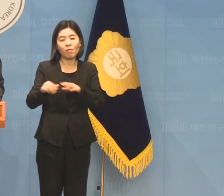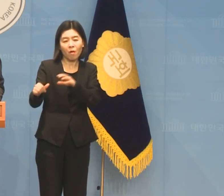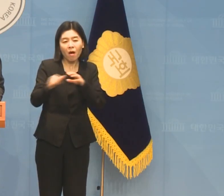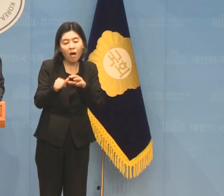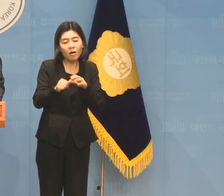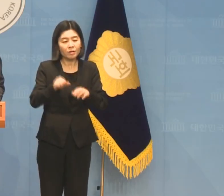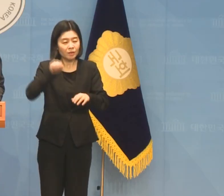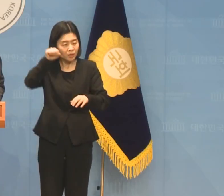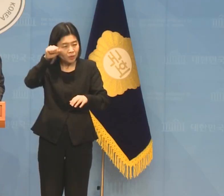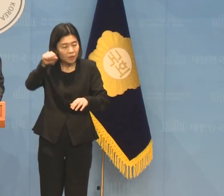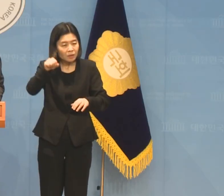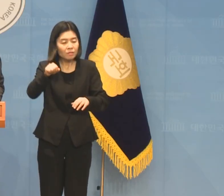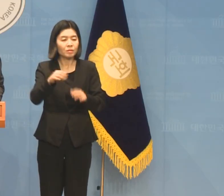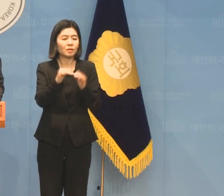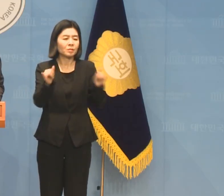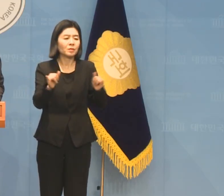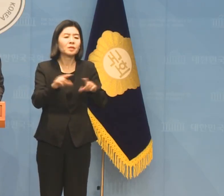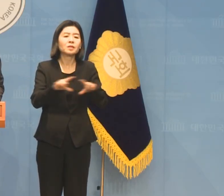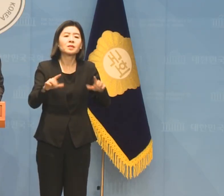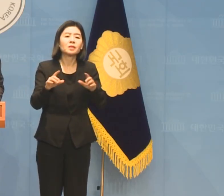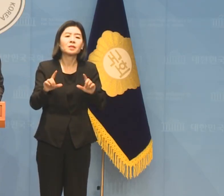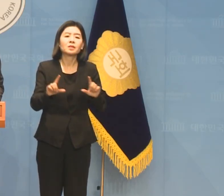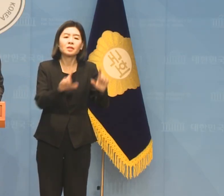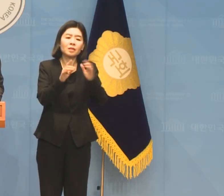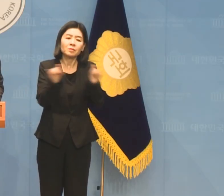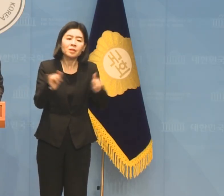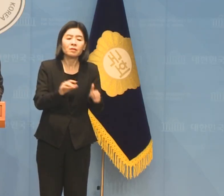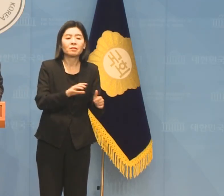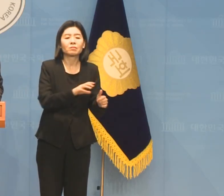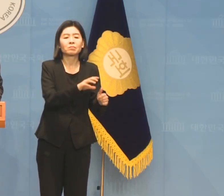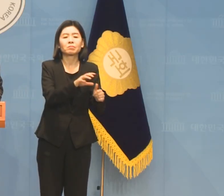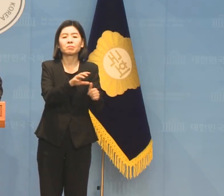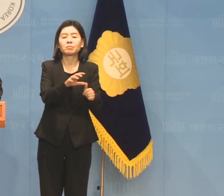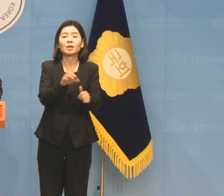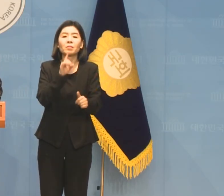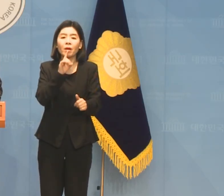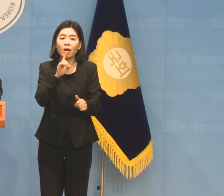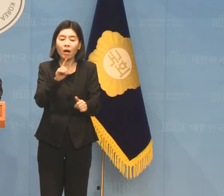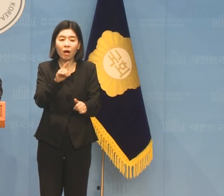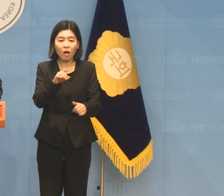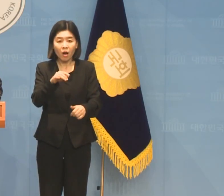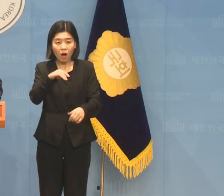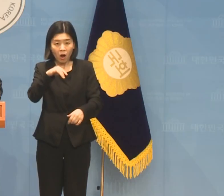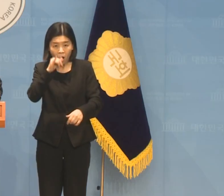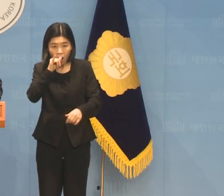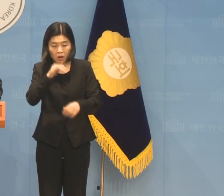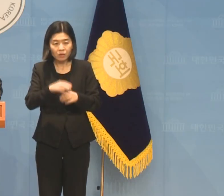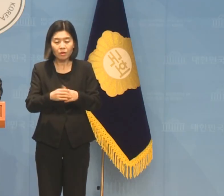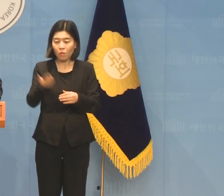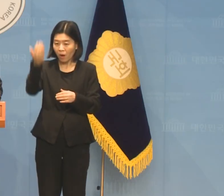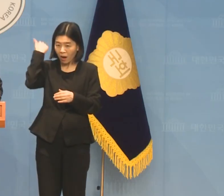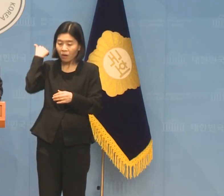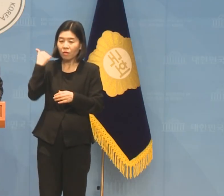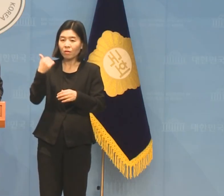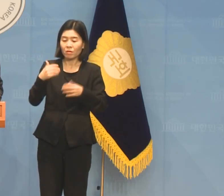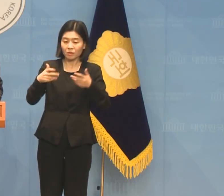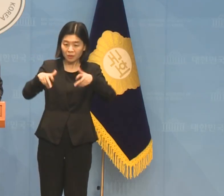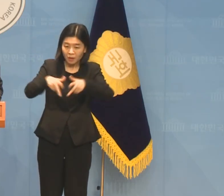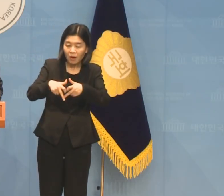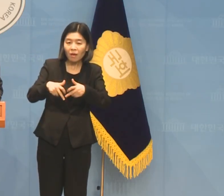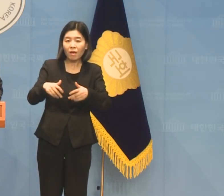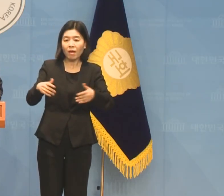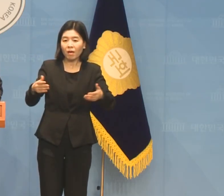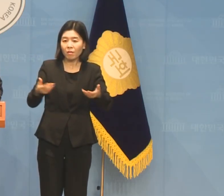내놨습니다. 하지만 과거 이준석의 전장현 비판을 장애인 갈라치기라며 공격했던 정치인들은 지금